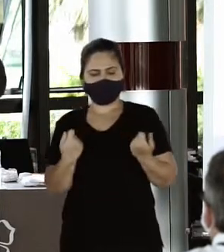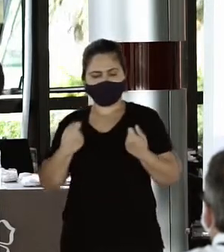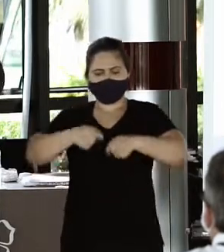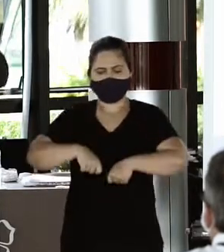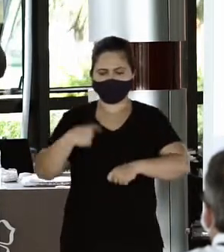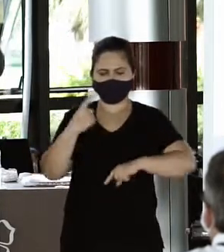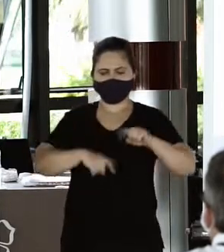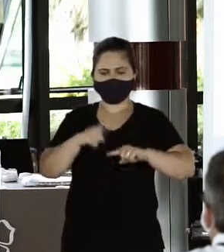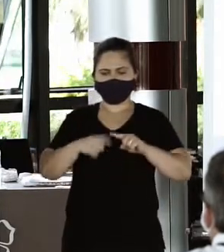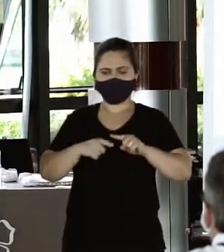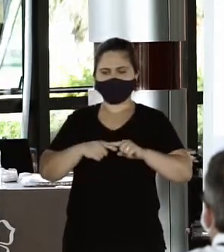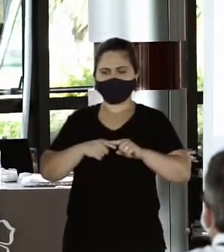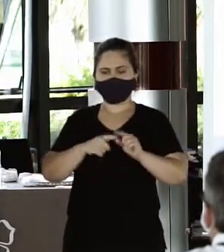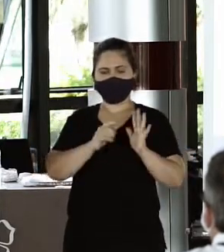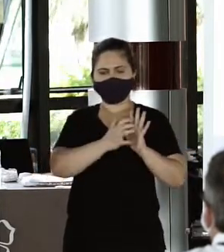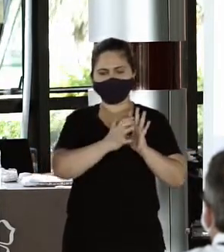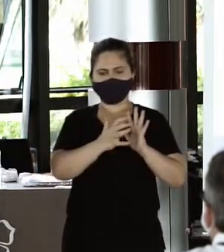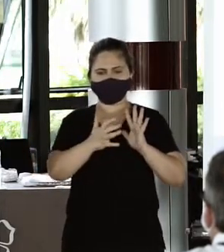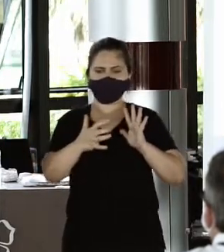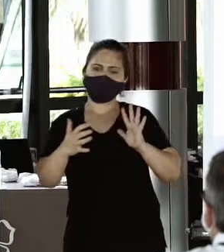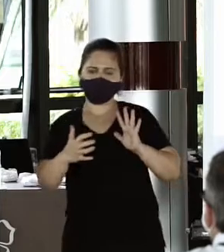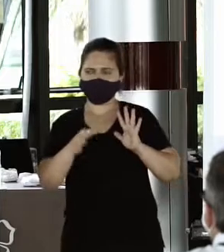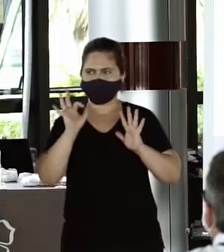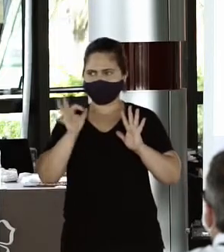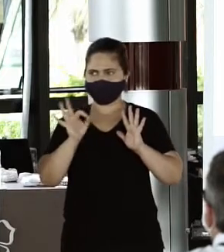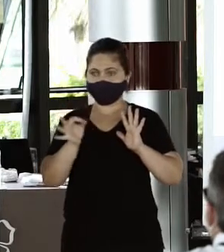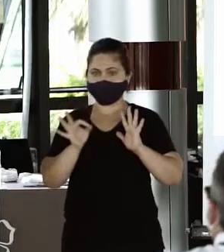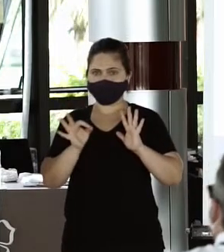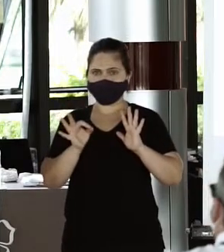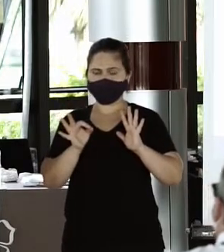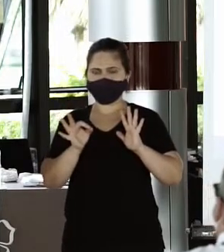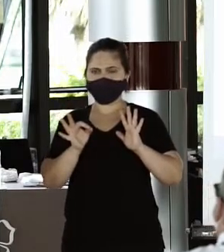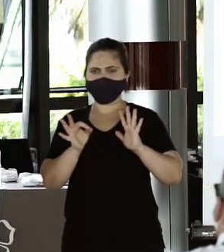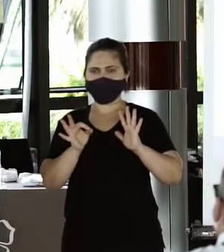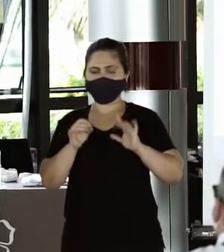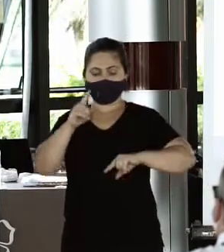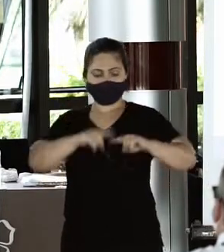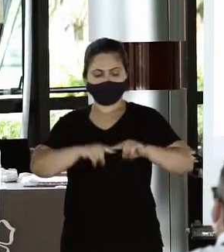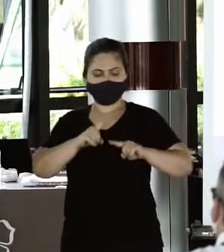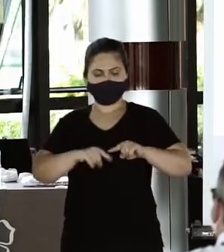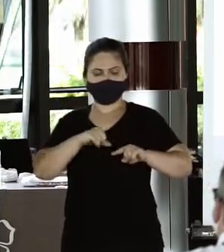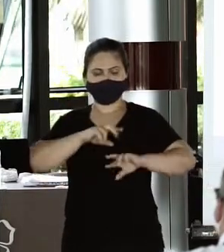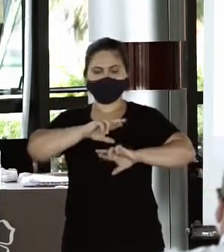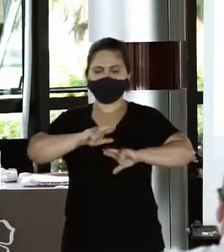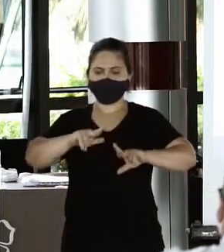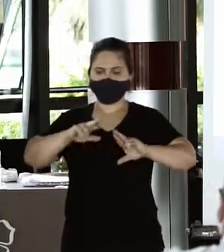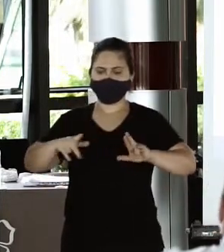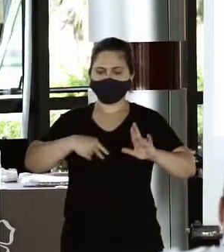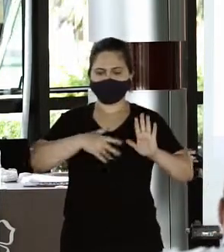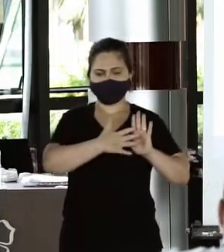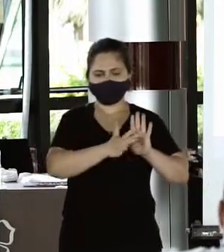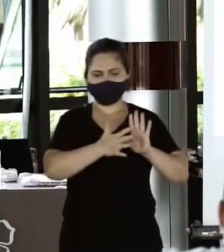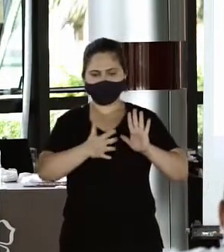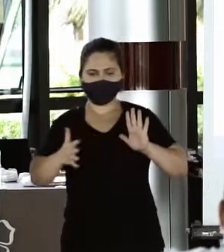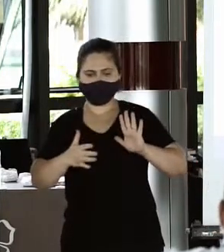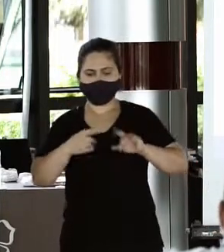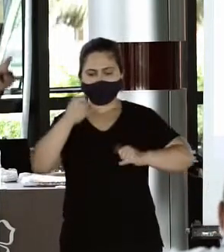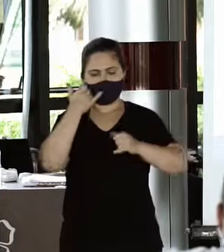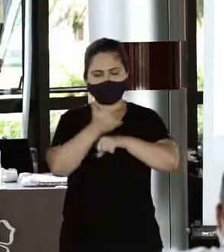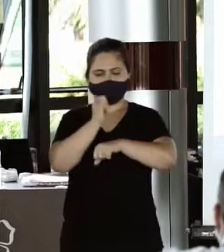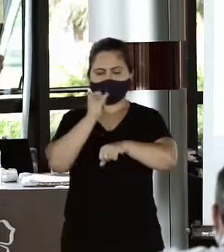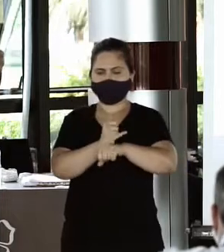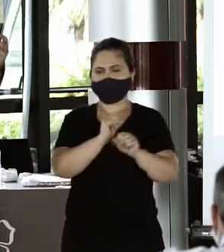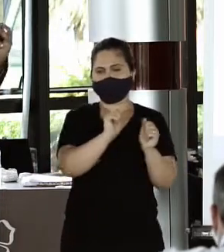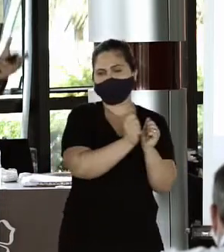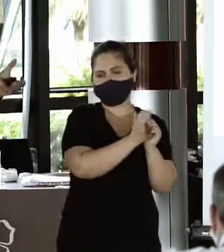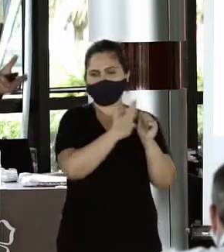do nosso material em emitir radiação. Certo? Os materiais têm diferentes emissividades. Metais